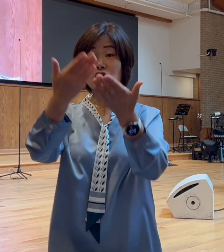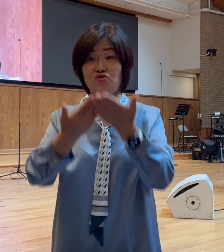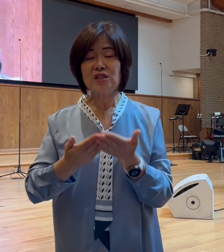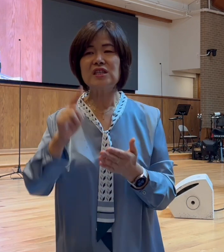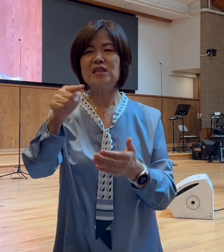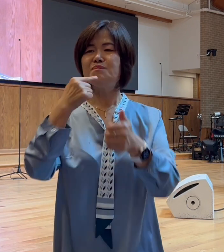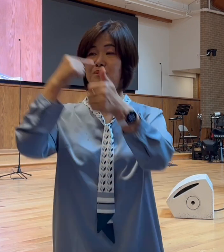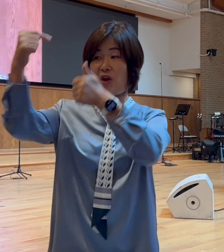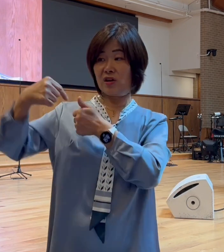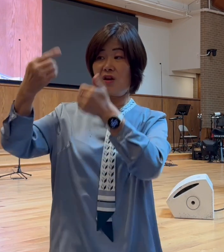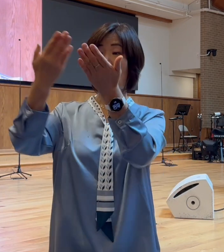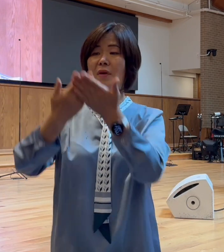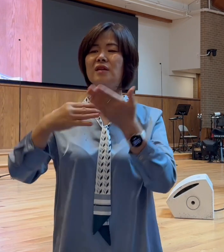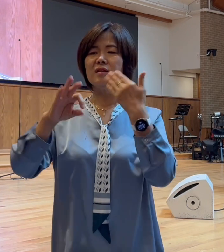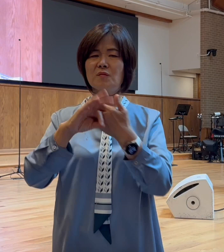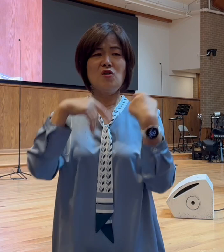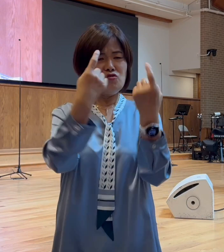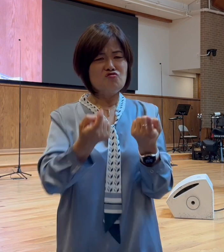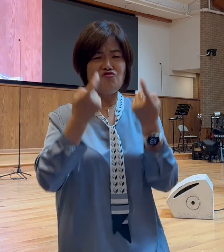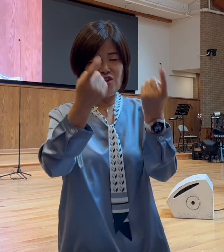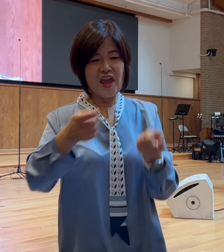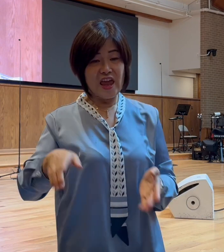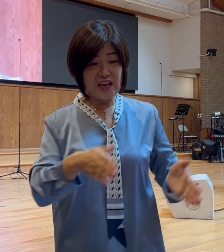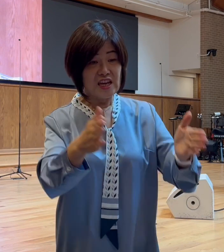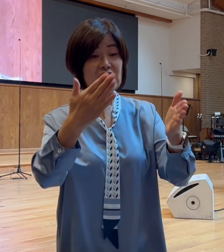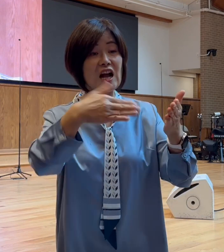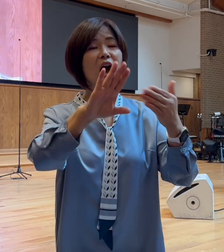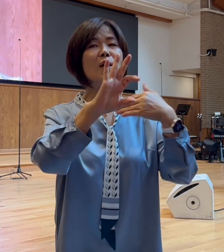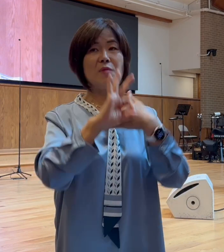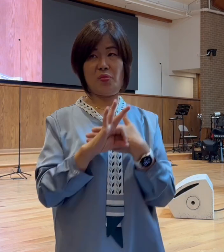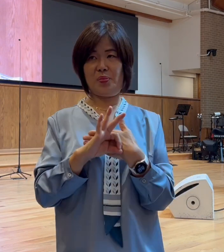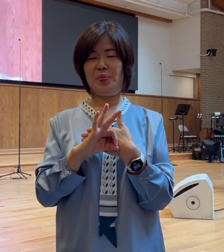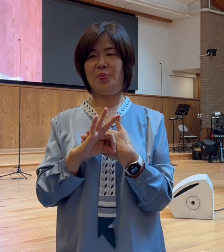이 명령을 받아들이고 순례길을 가면